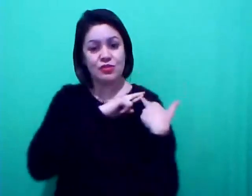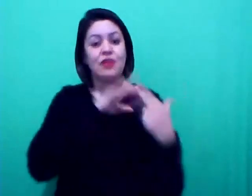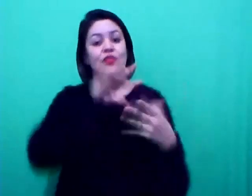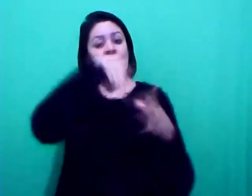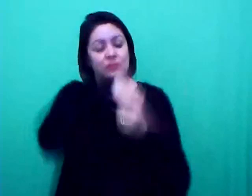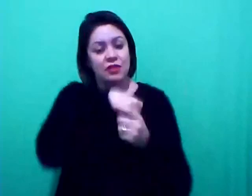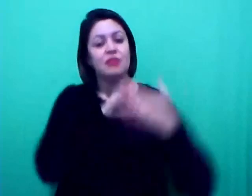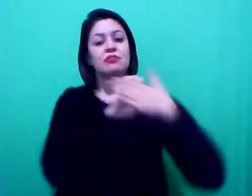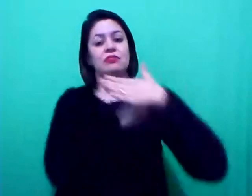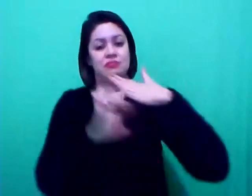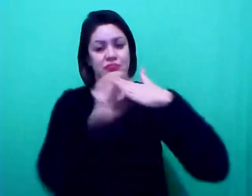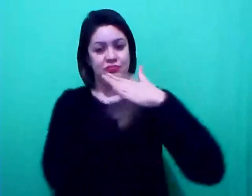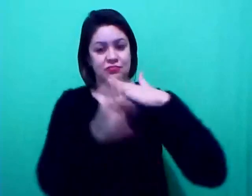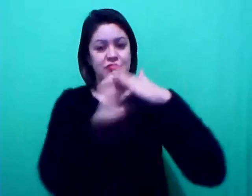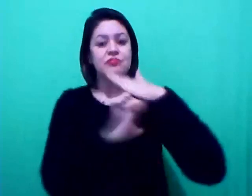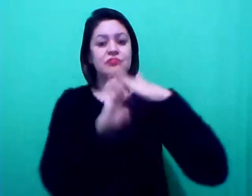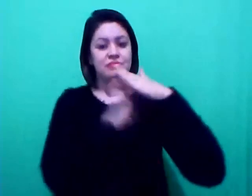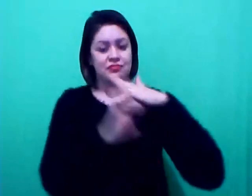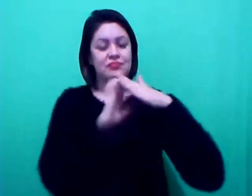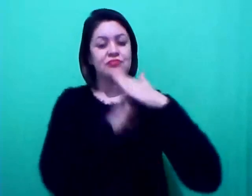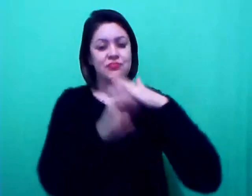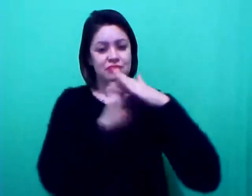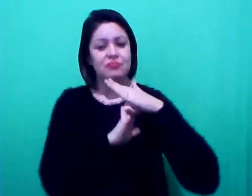essa responsabilidade dentro da empresa onde você trabalha,